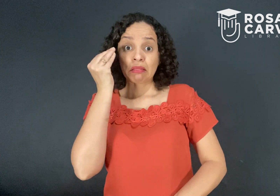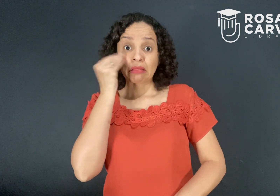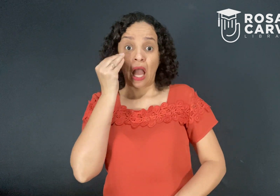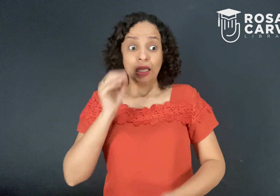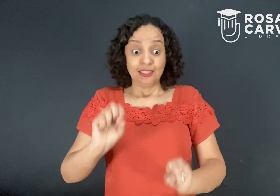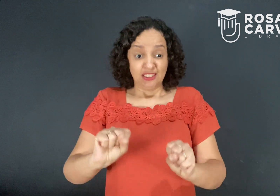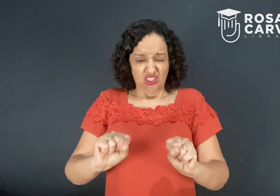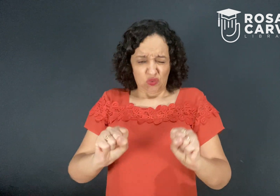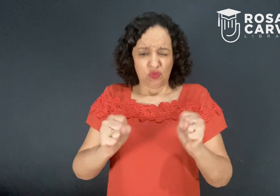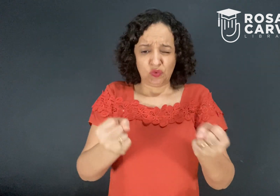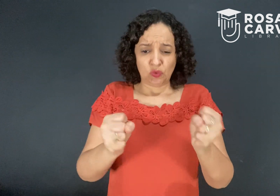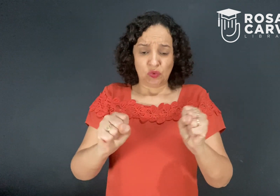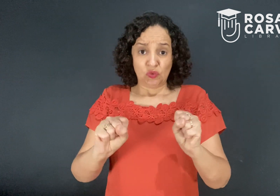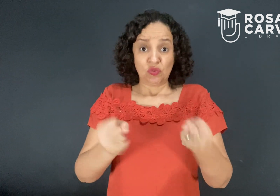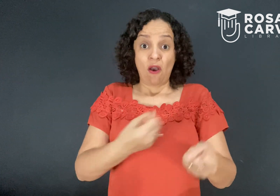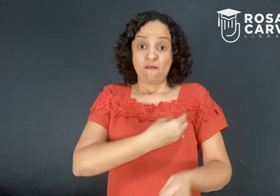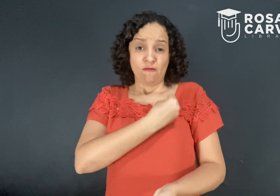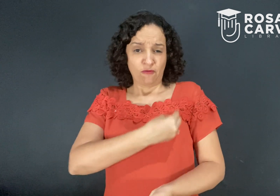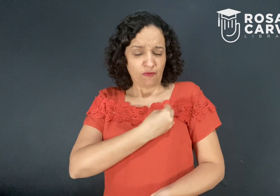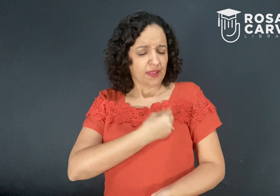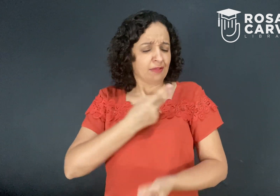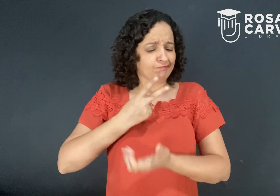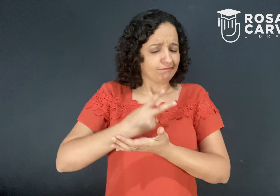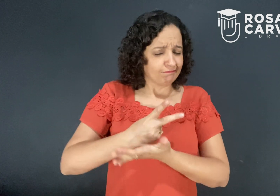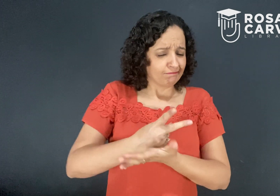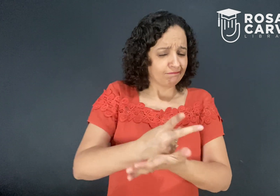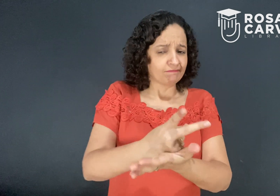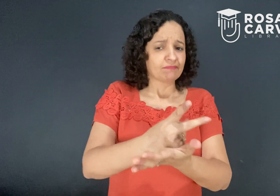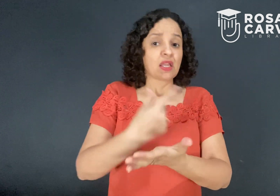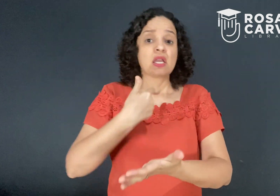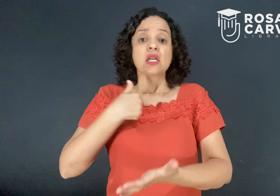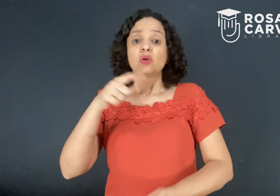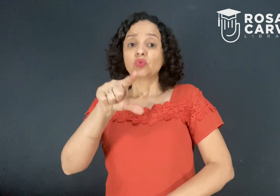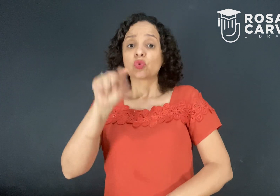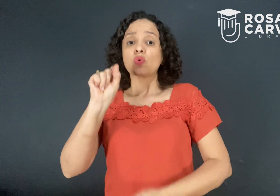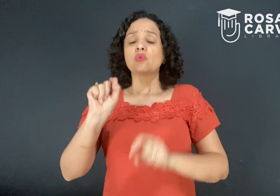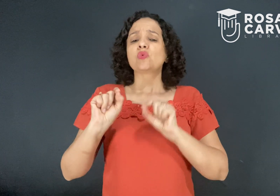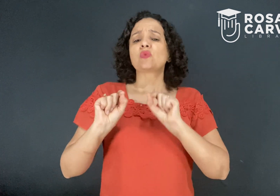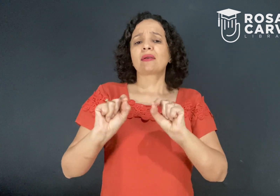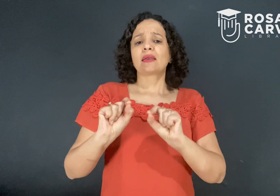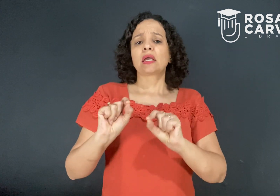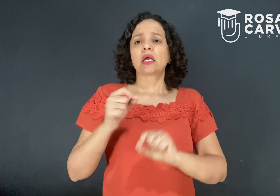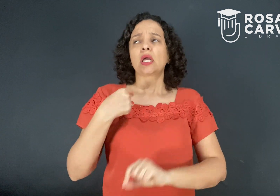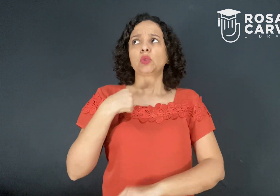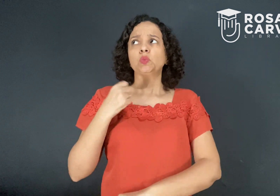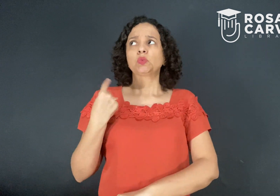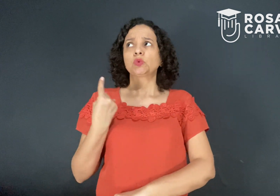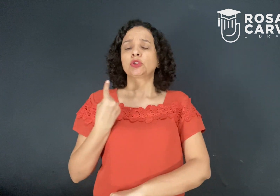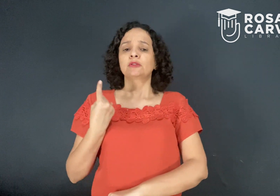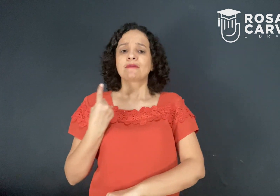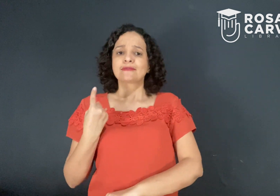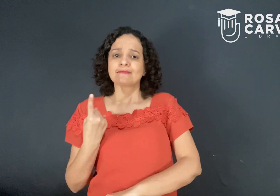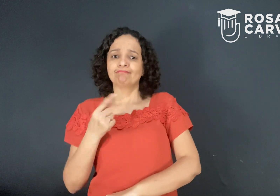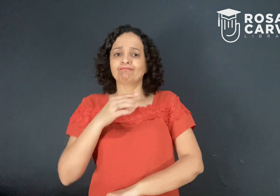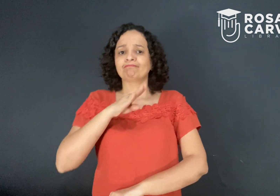para tentar sobreviver nessa situação, minha opção era o